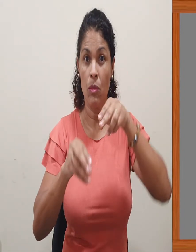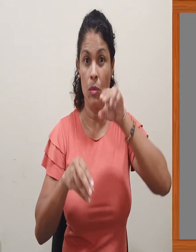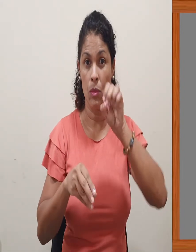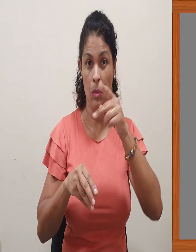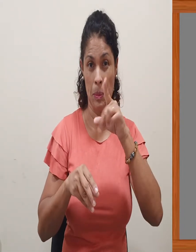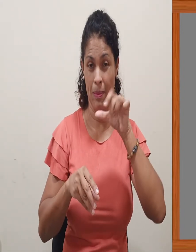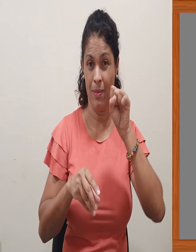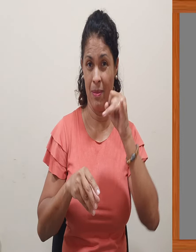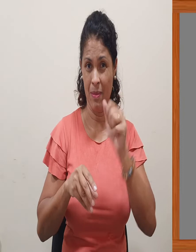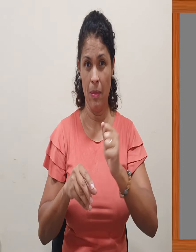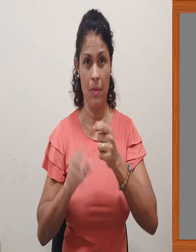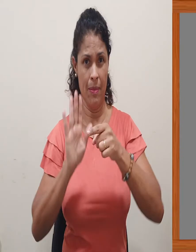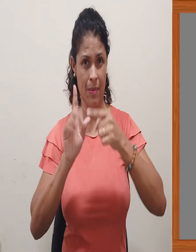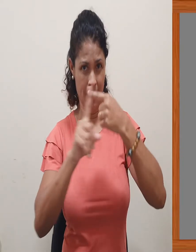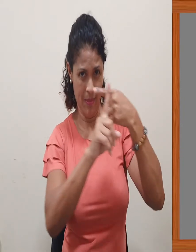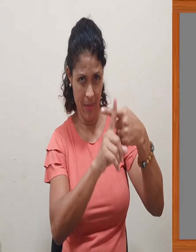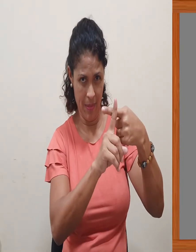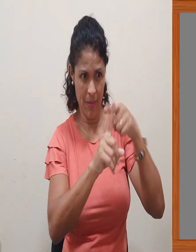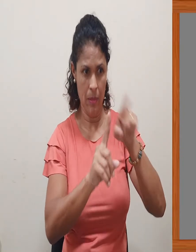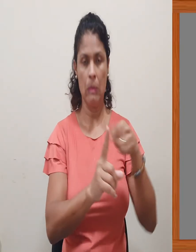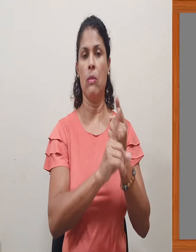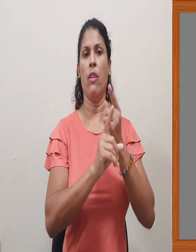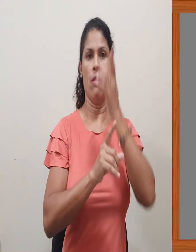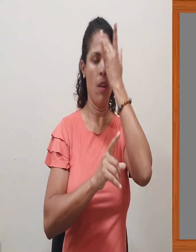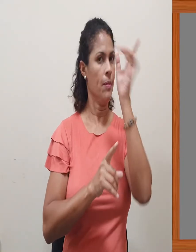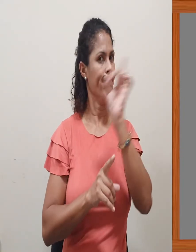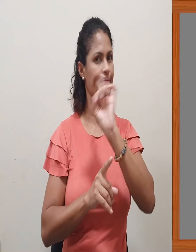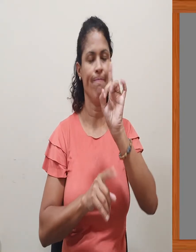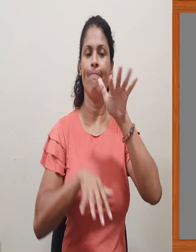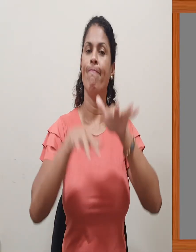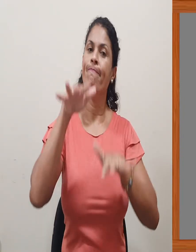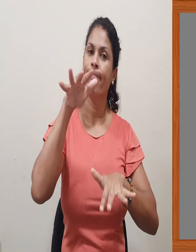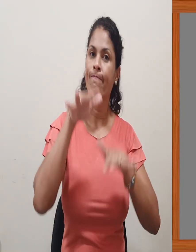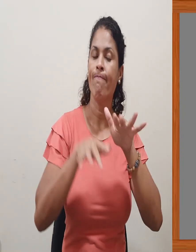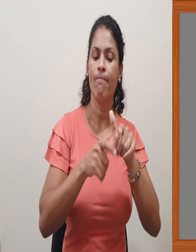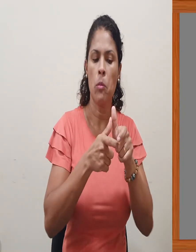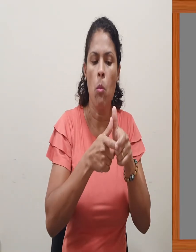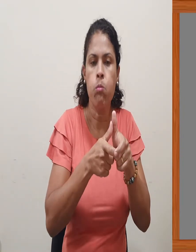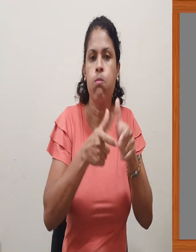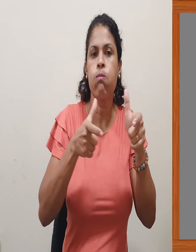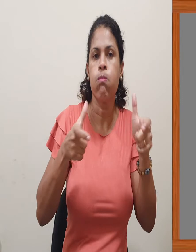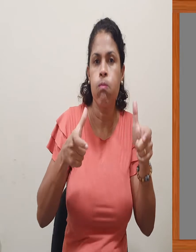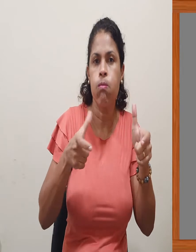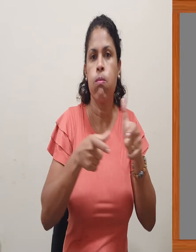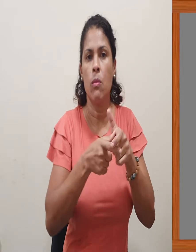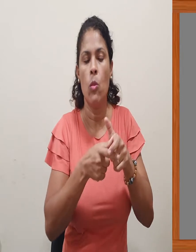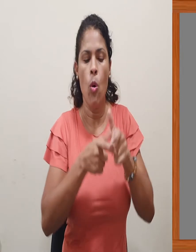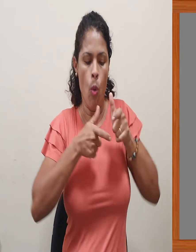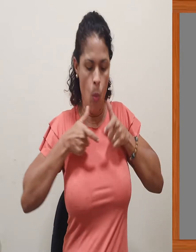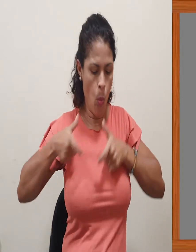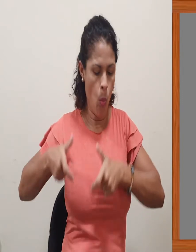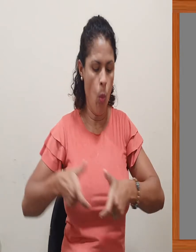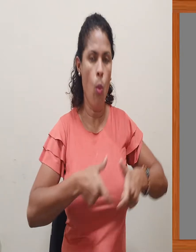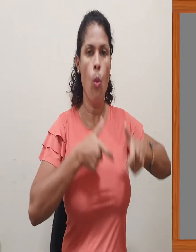nós a chamamos de câncer. Entretanto, nem toda neoplasia benigna tem um